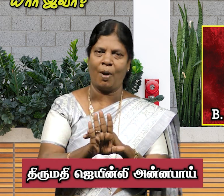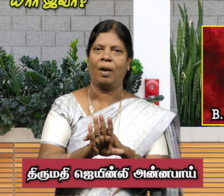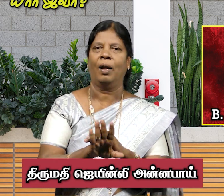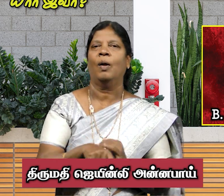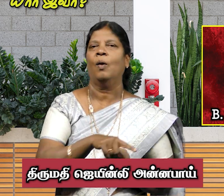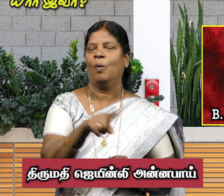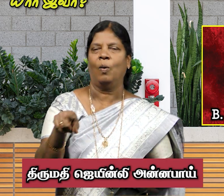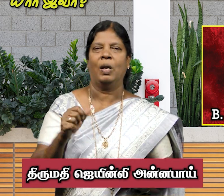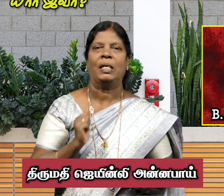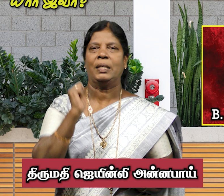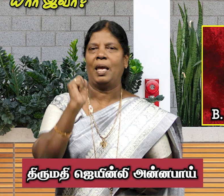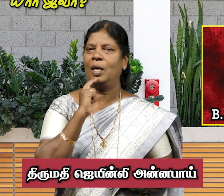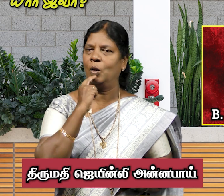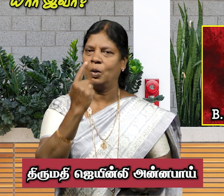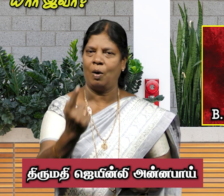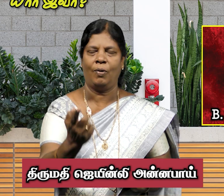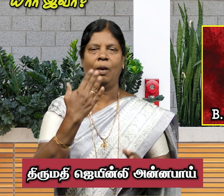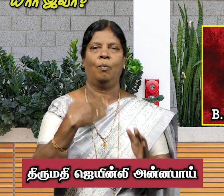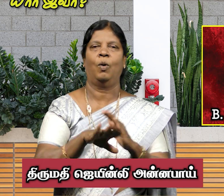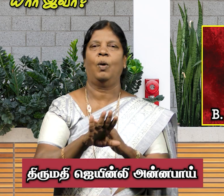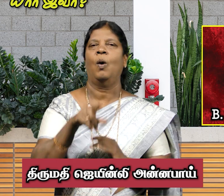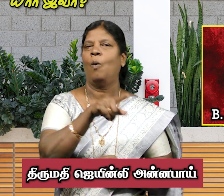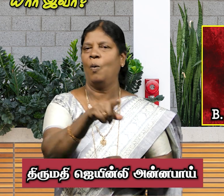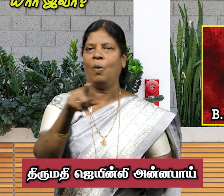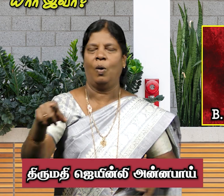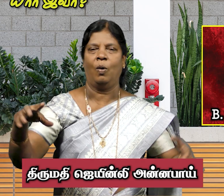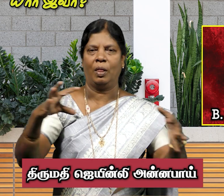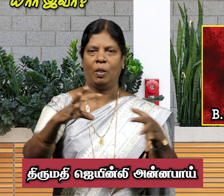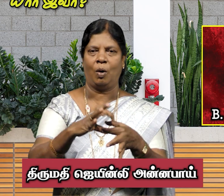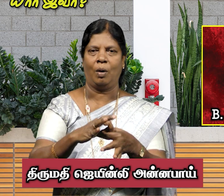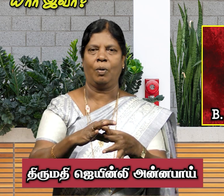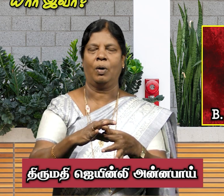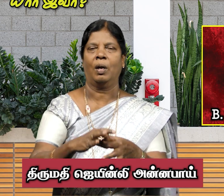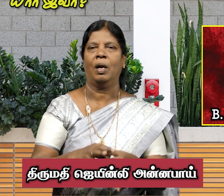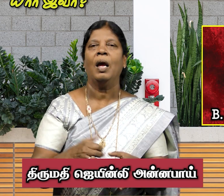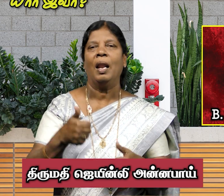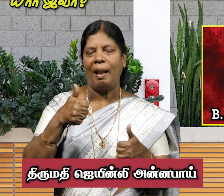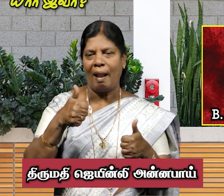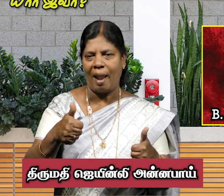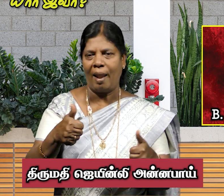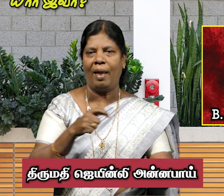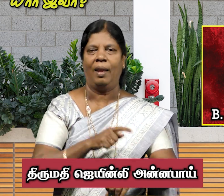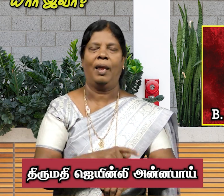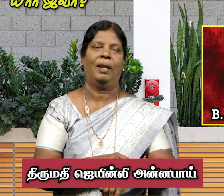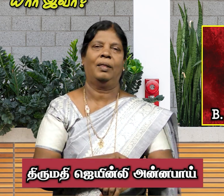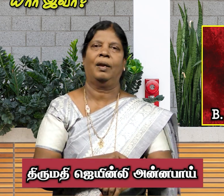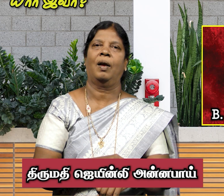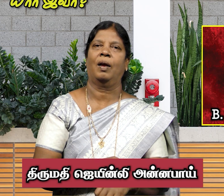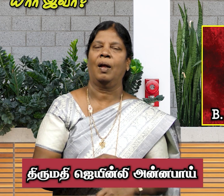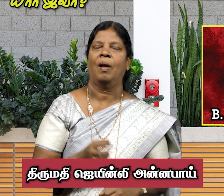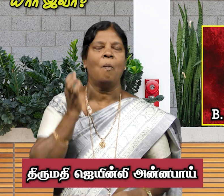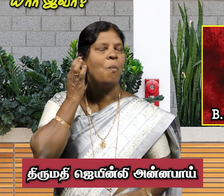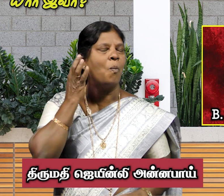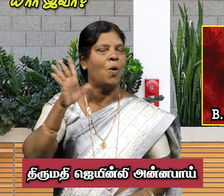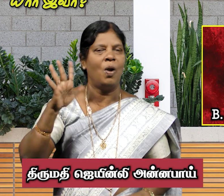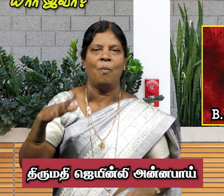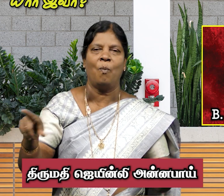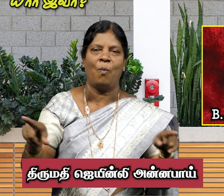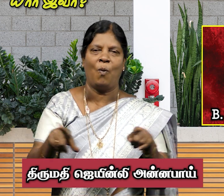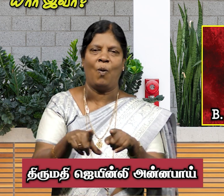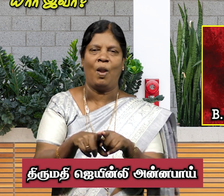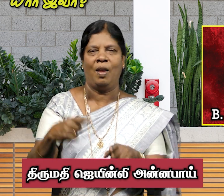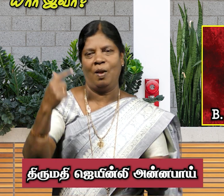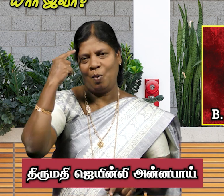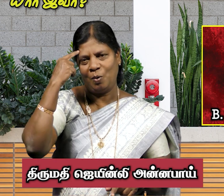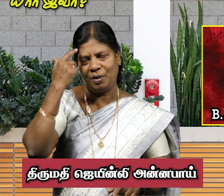இந்த நிகழ்ச்சியின் வாயிலாக இந்த செய்தியை அறிவிப்பதன் மூலமாக உங்களோடு தொடர்பு கொள்வதற்கு கிடைத்த